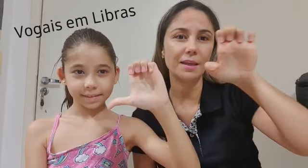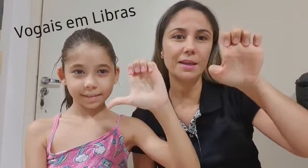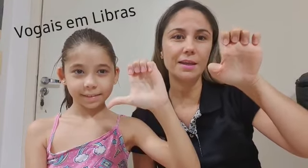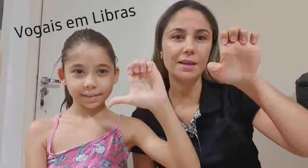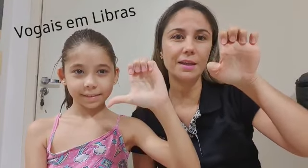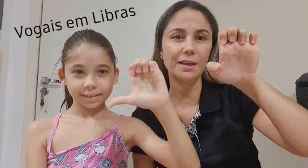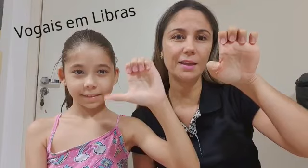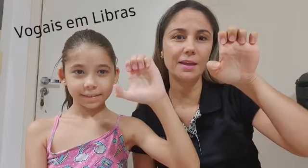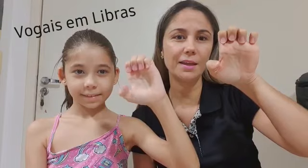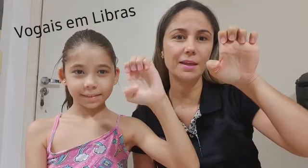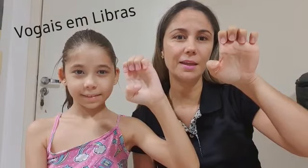E.